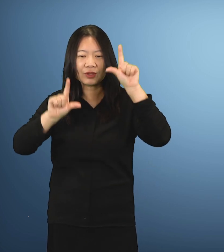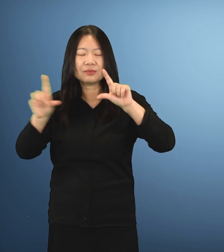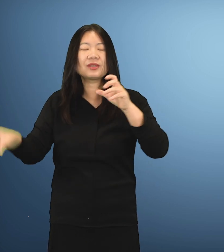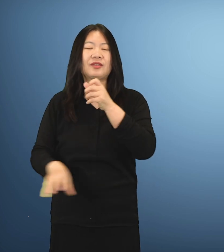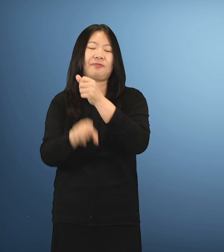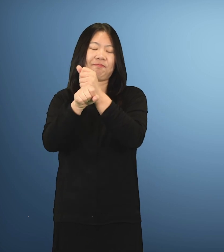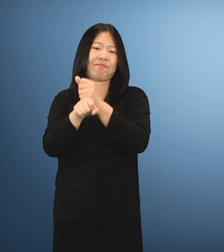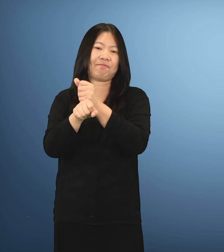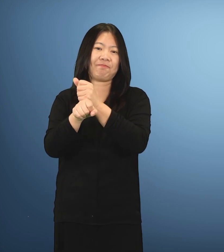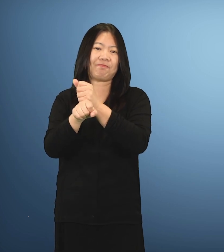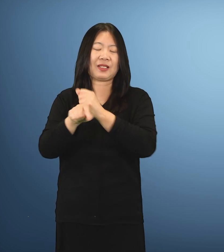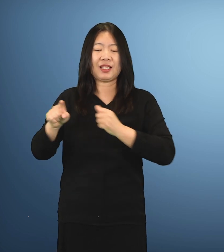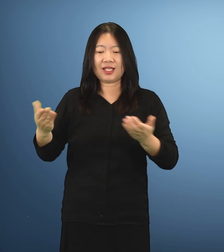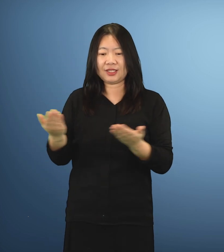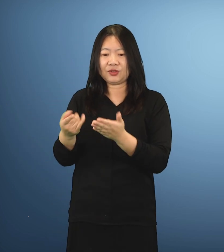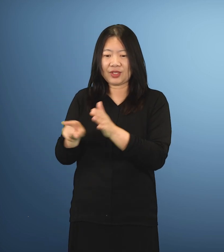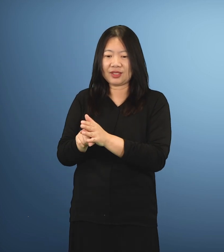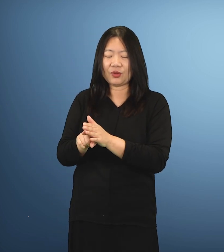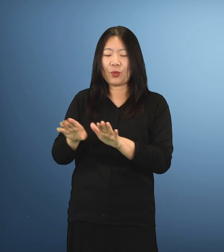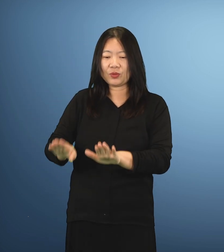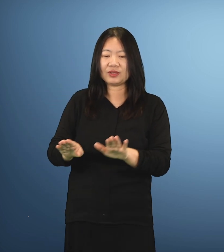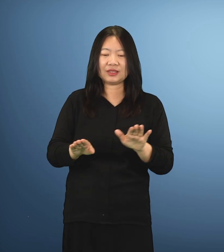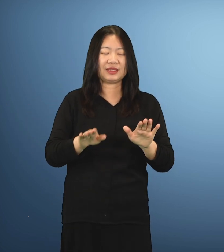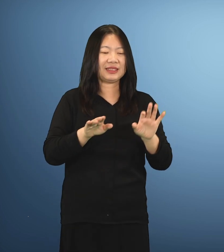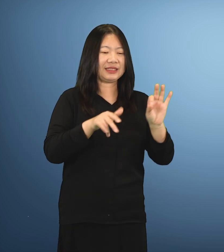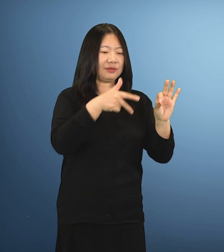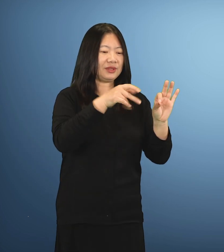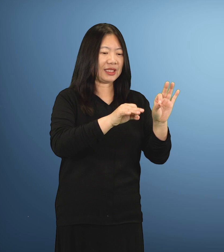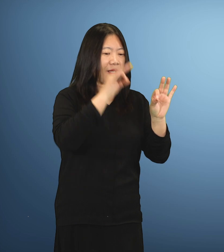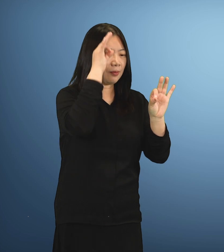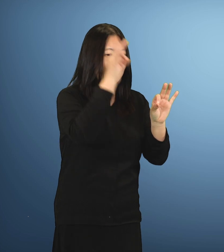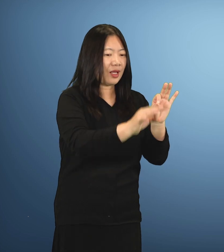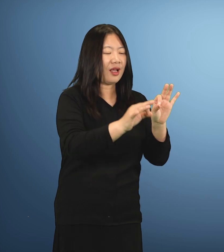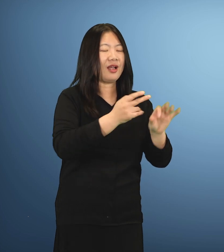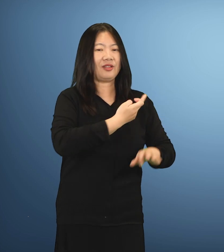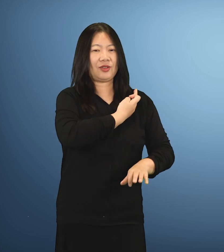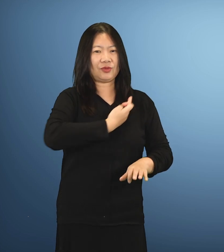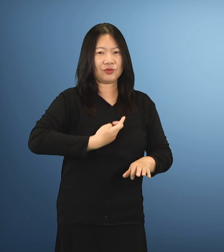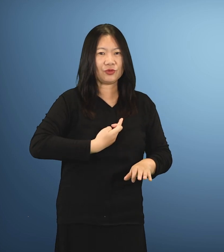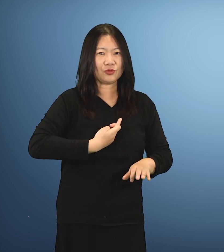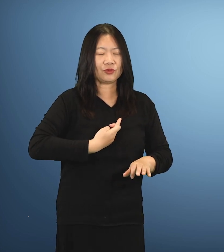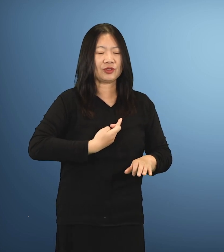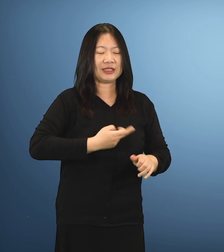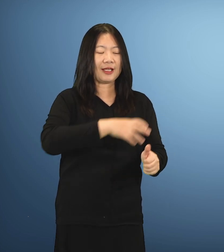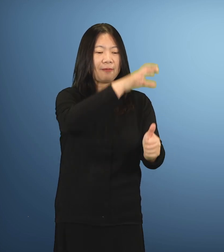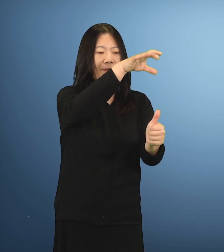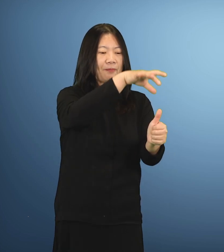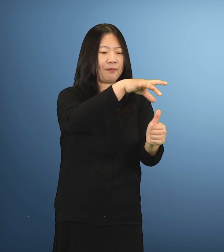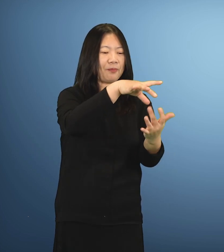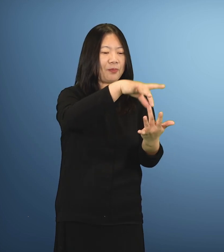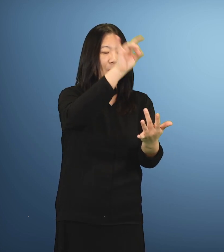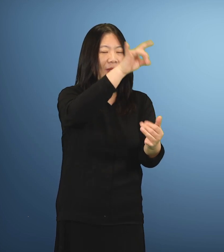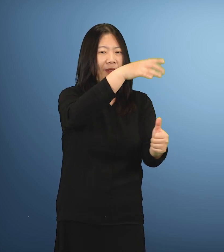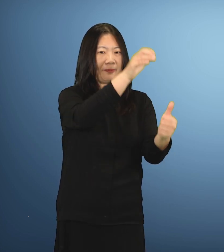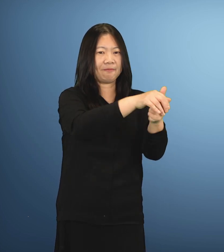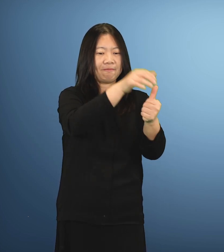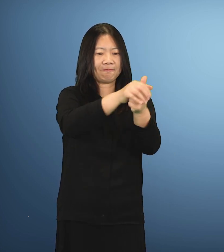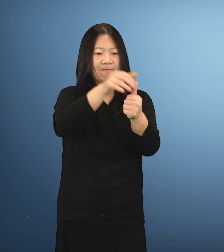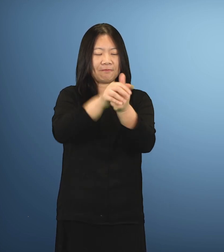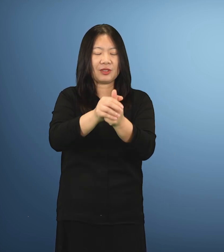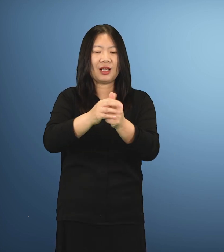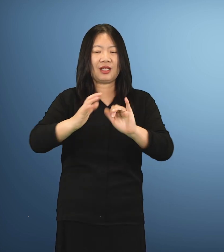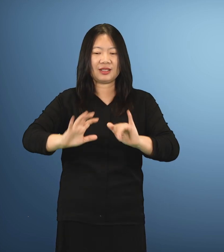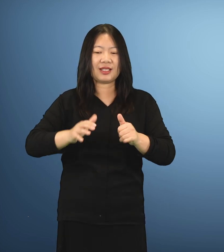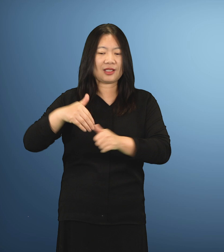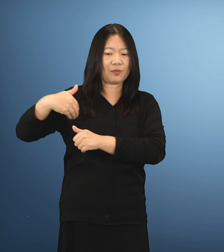위해서 오늘 10장으로 넘어와 이제 12 제자를 임명하시고 그들을